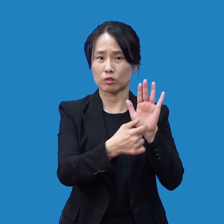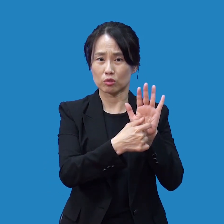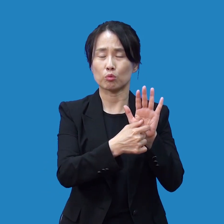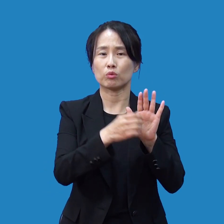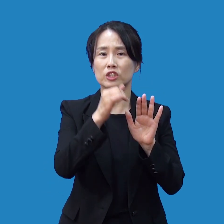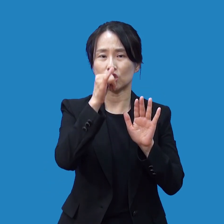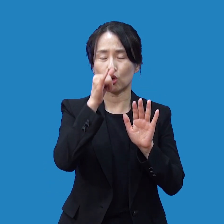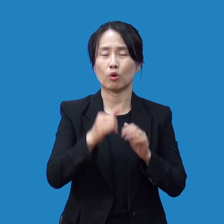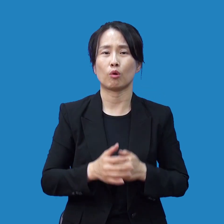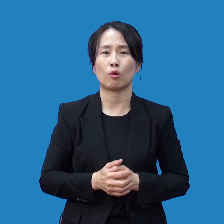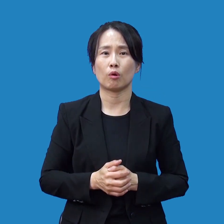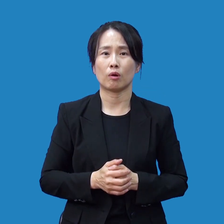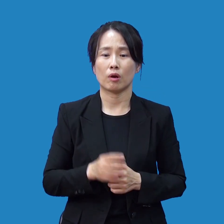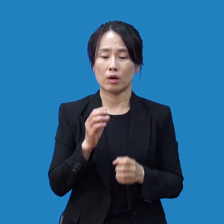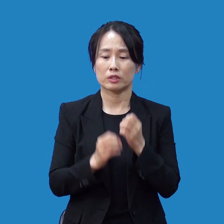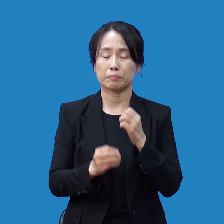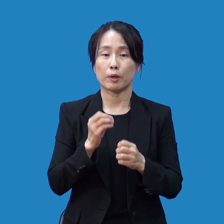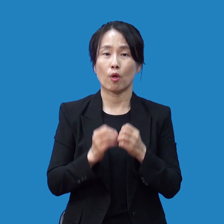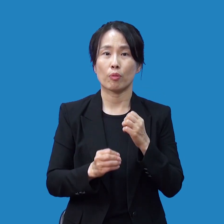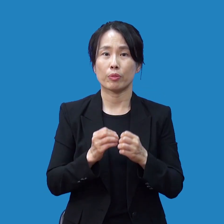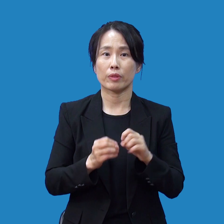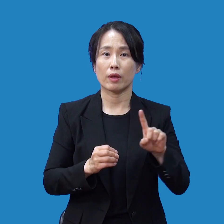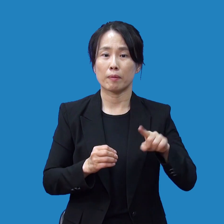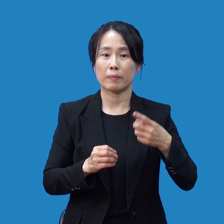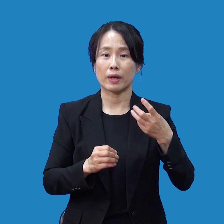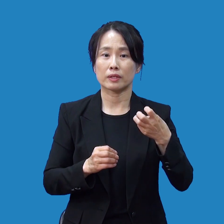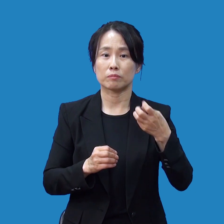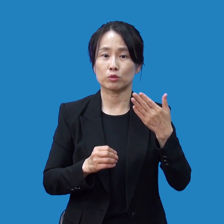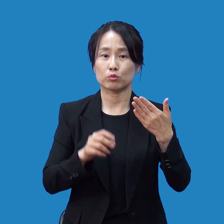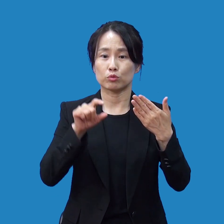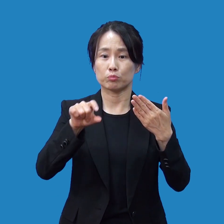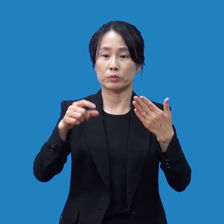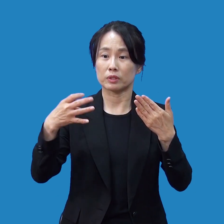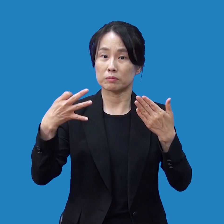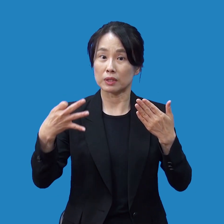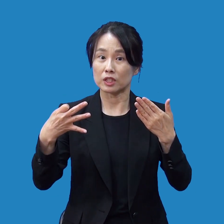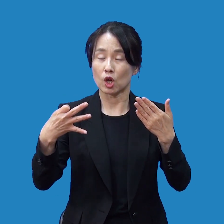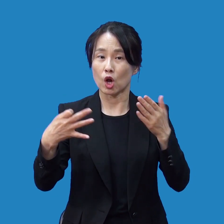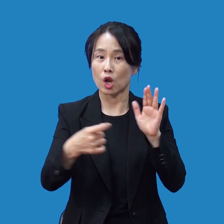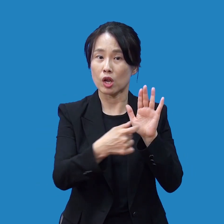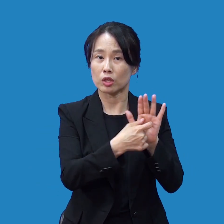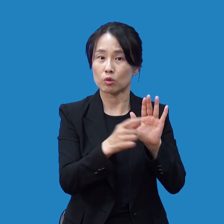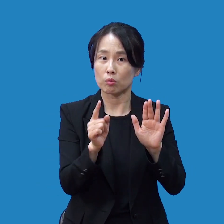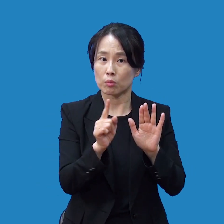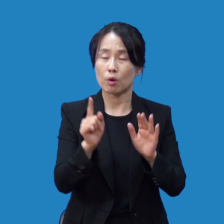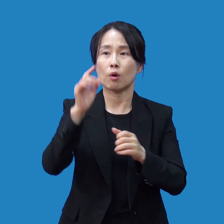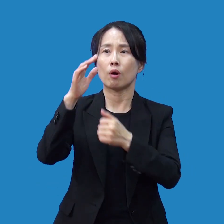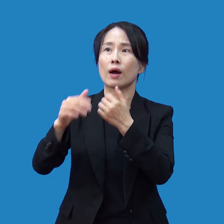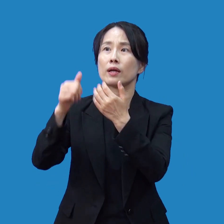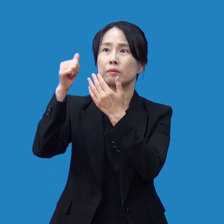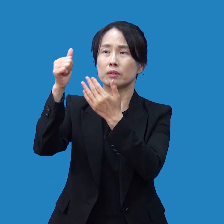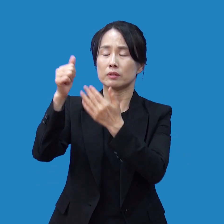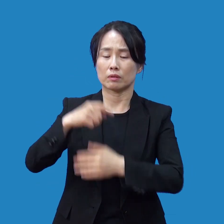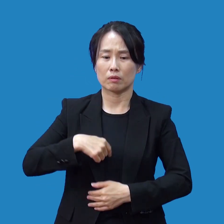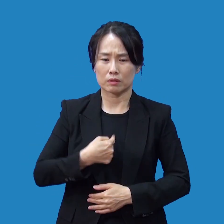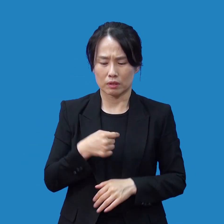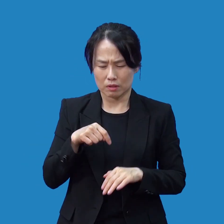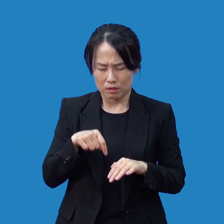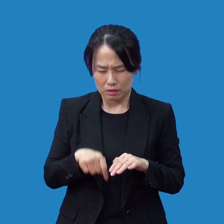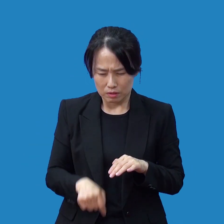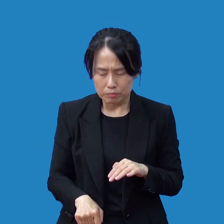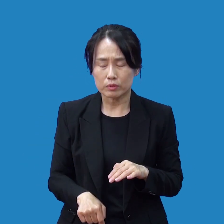있습니다. 우리 시편 기자 139편 14절에서 하나님께서 자신의 가장 깊은